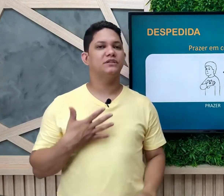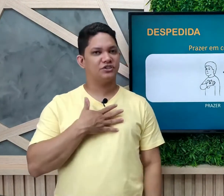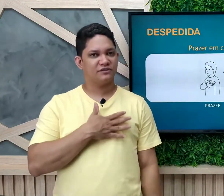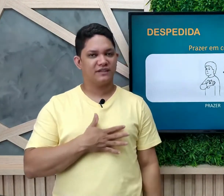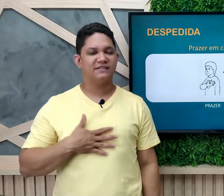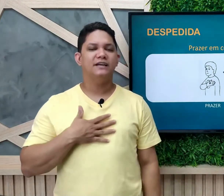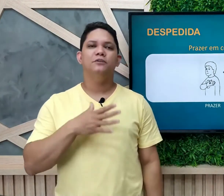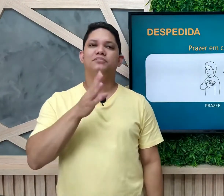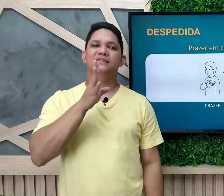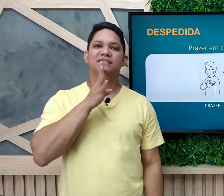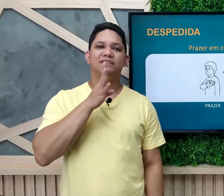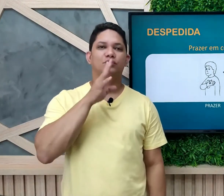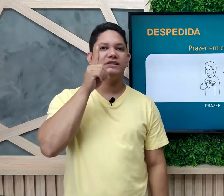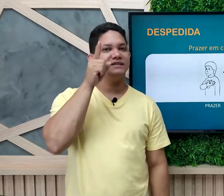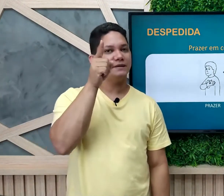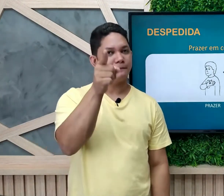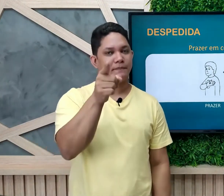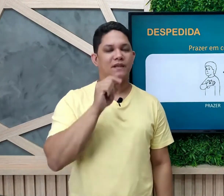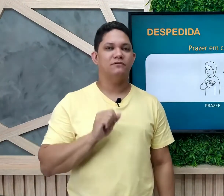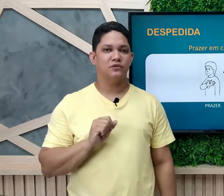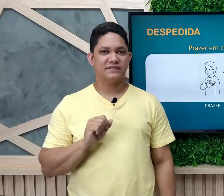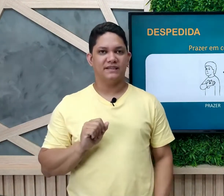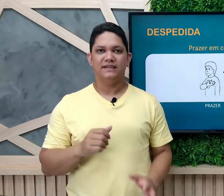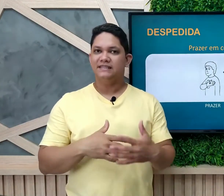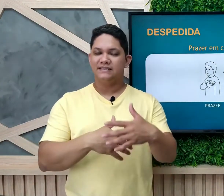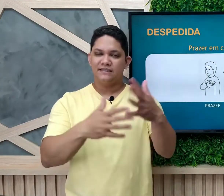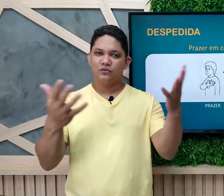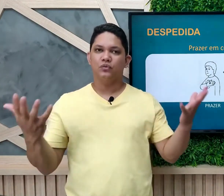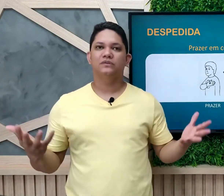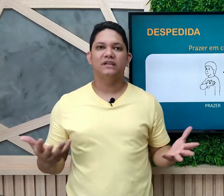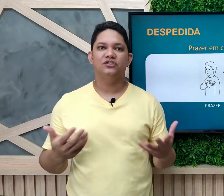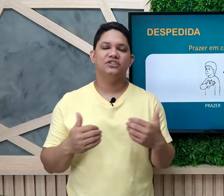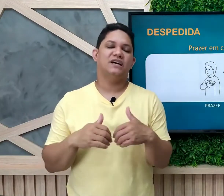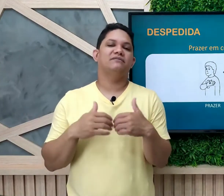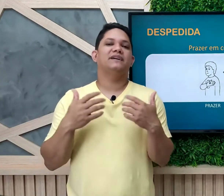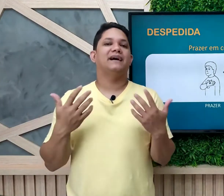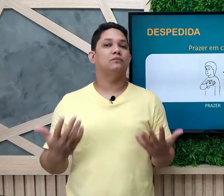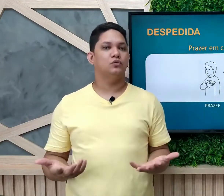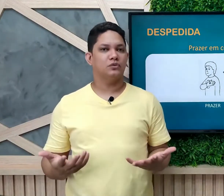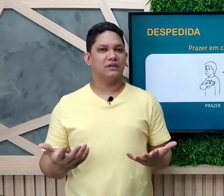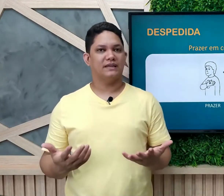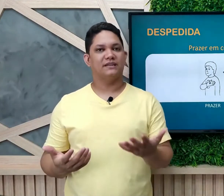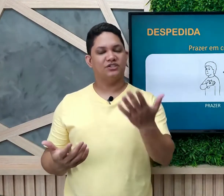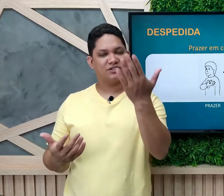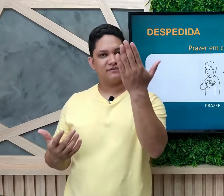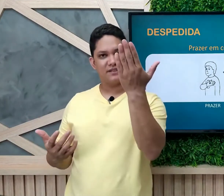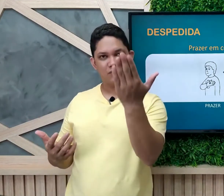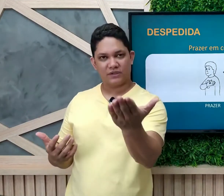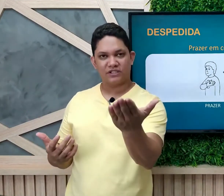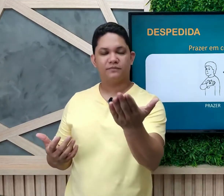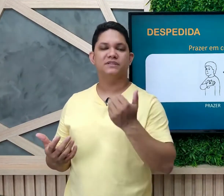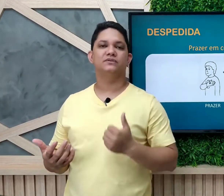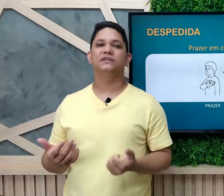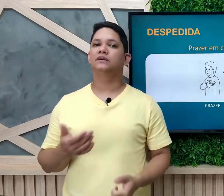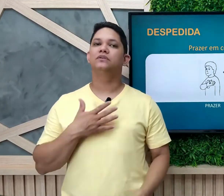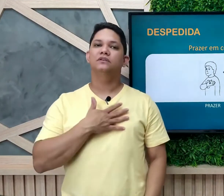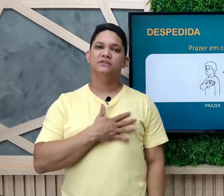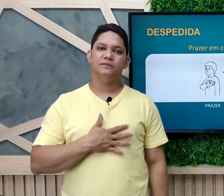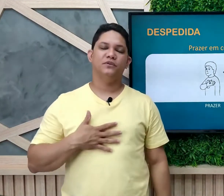gente faz prazer em conhecer você. Se no contexto já ficar muito claro que a gente está falando com esta pessoa, então você pode